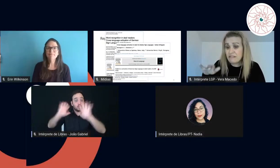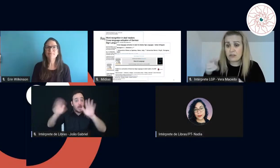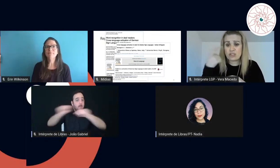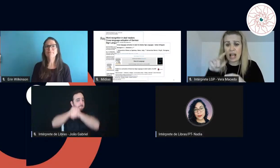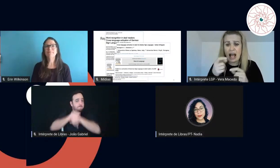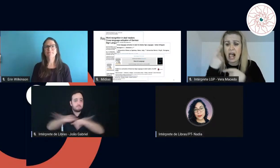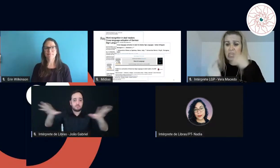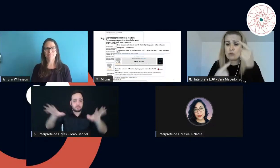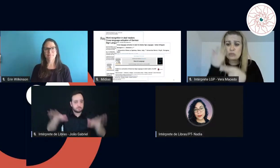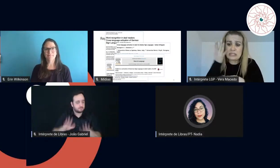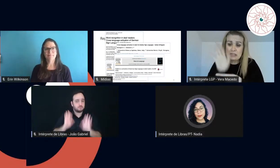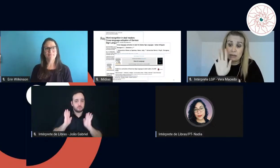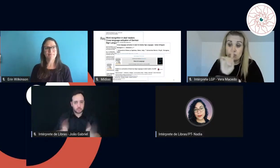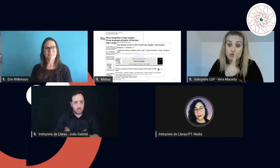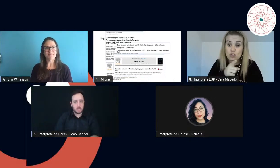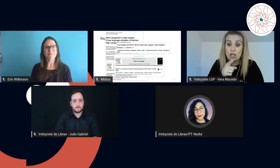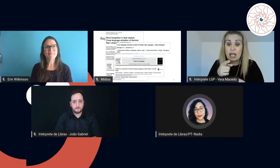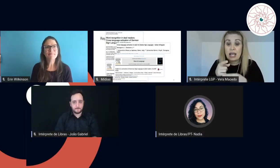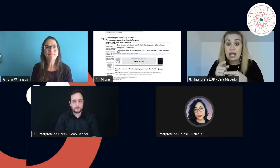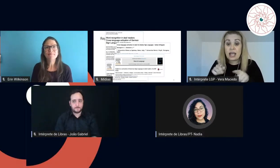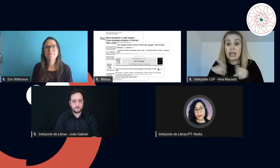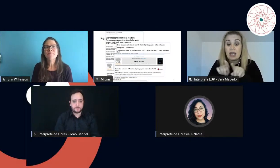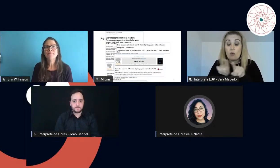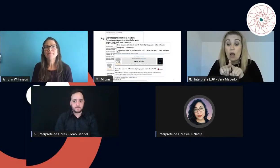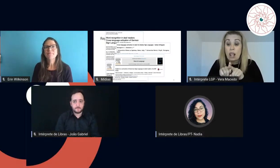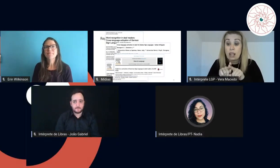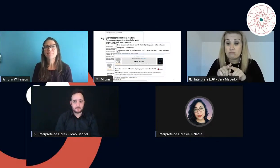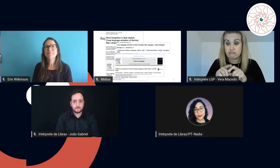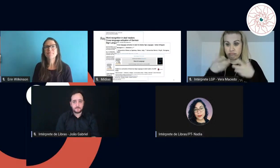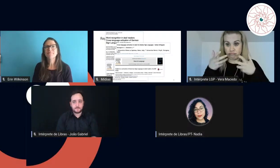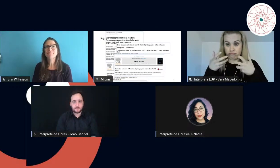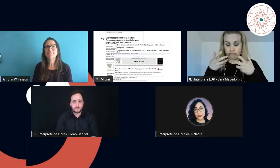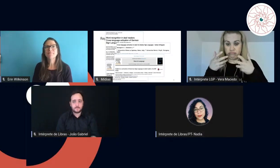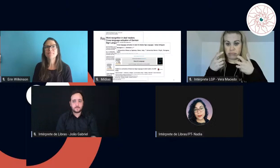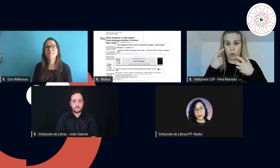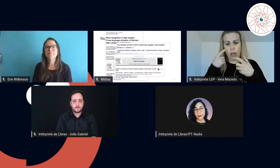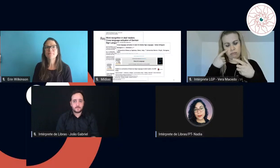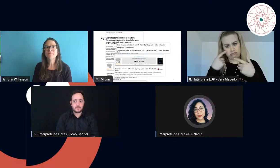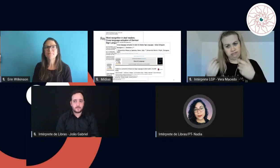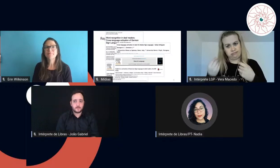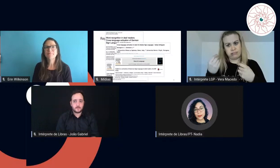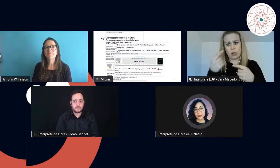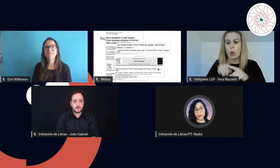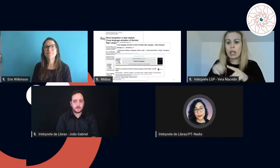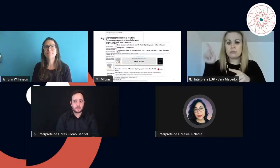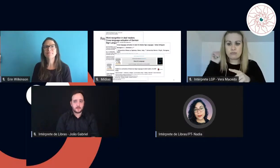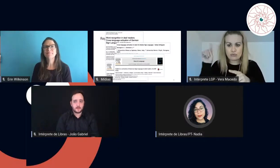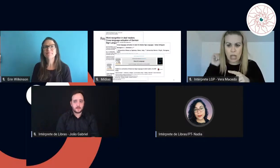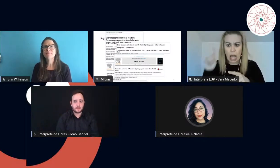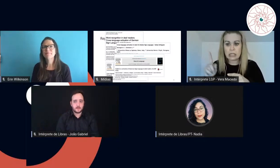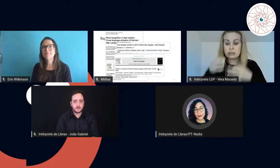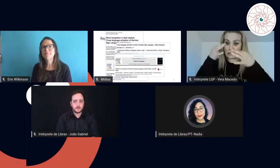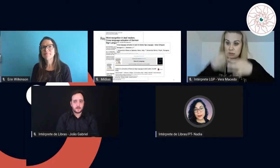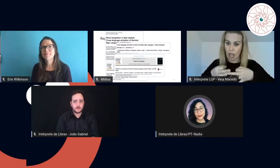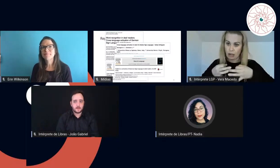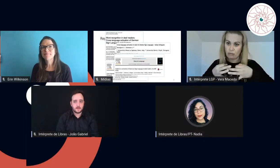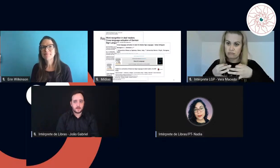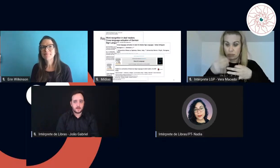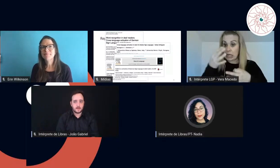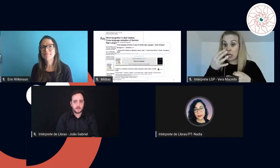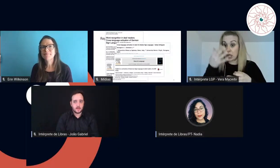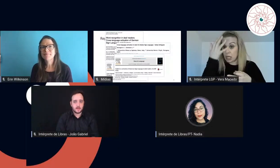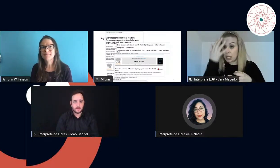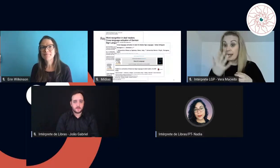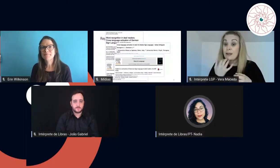e eh que tem uma envergadura bem eh importante a respeito desses estudos de